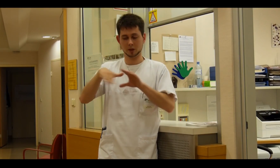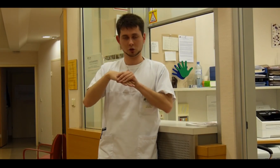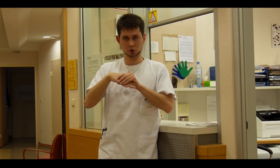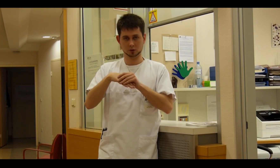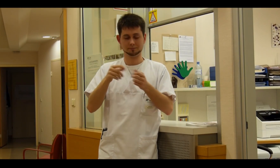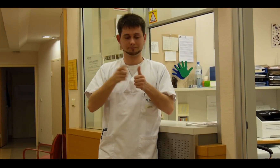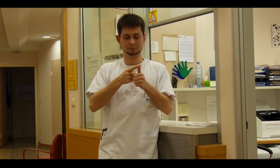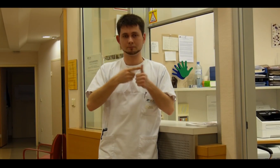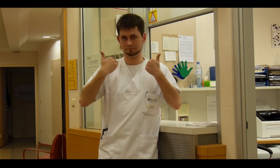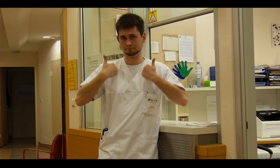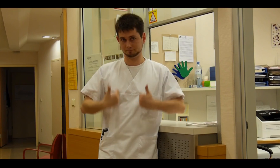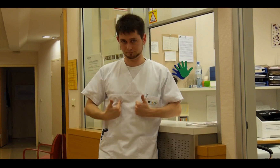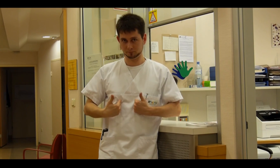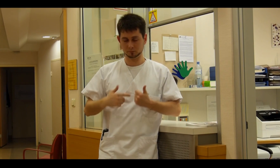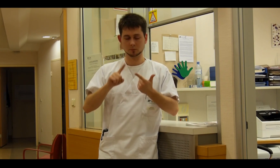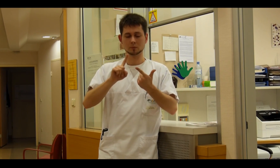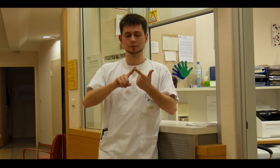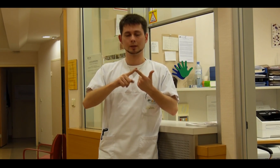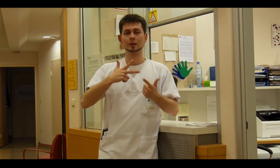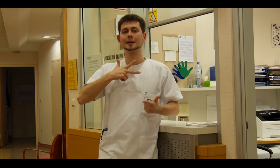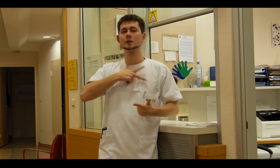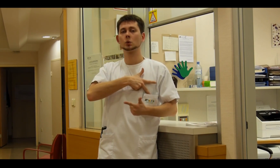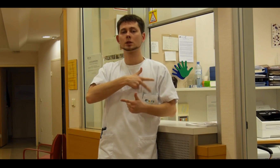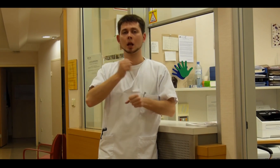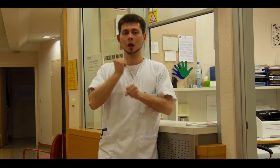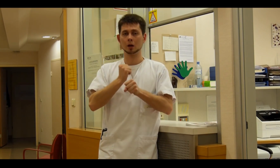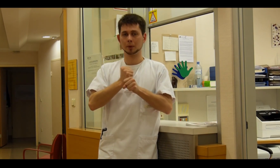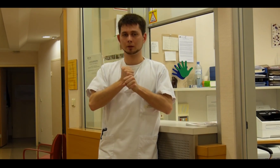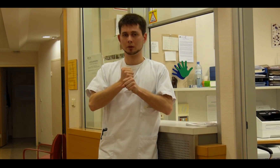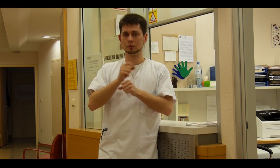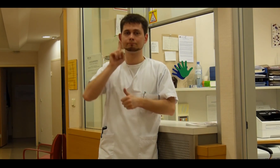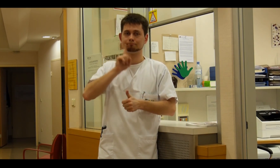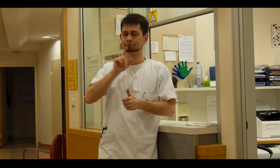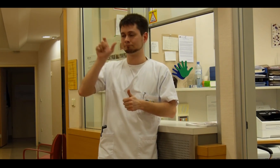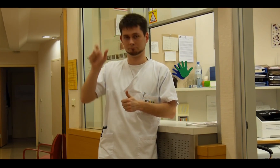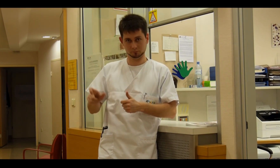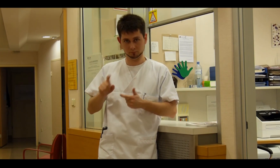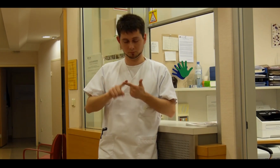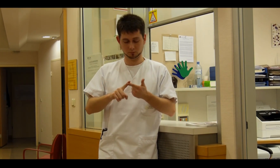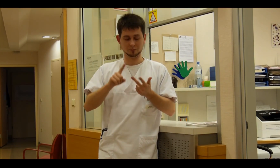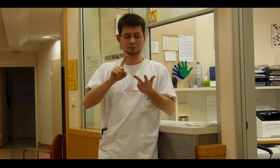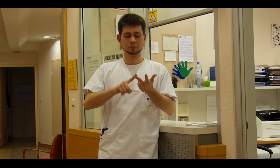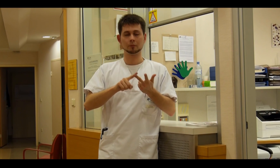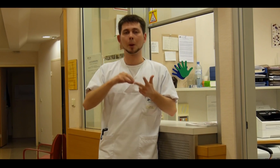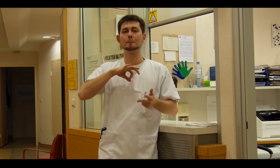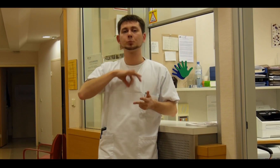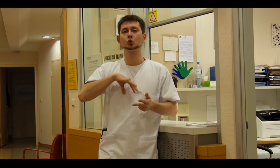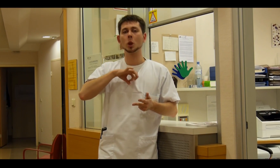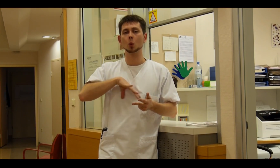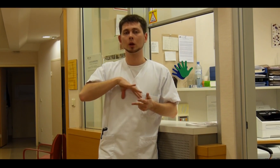Gibt es drei gehörlose Mitarbeiter hier. Ich selbst, ein gehörloser Sozialarbeiter und eine Psychologin, die auch gehörlos